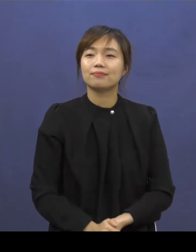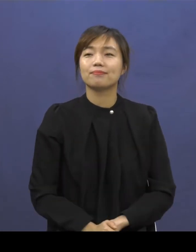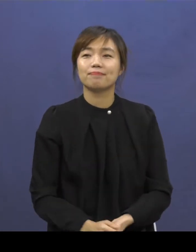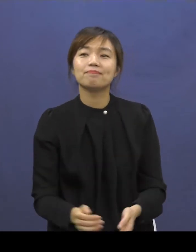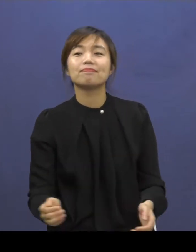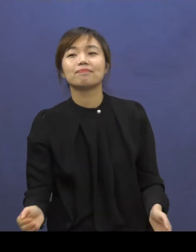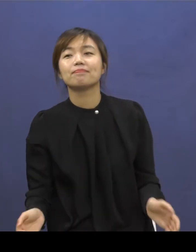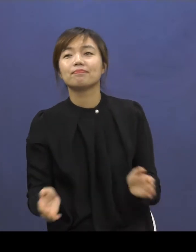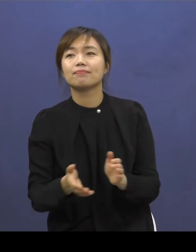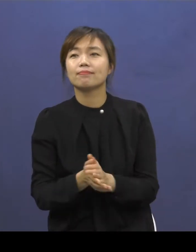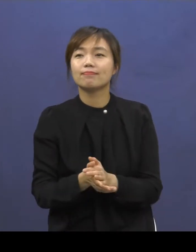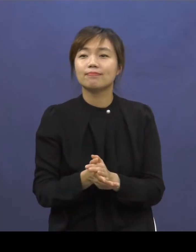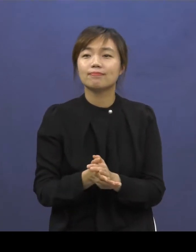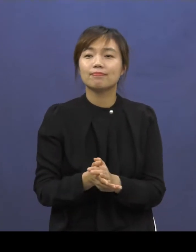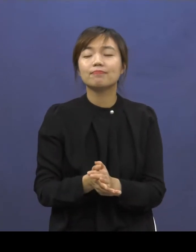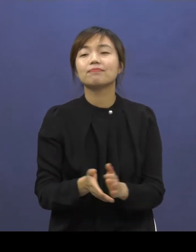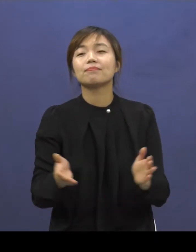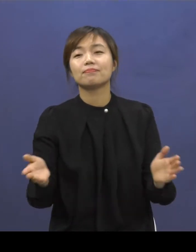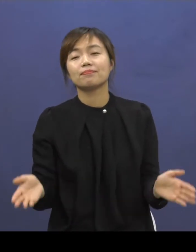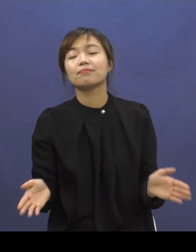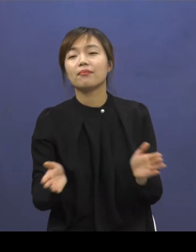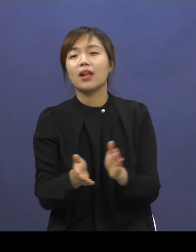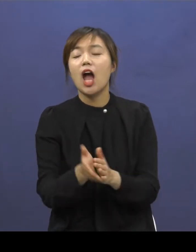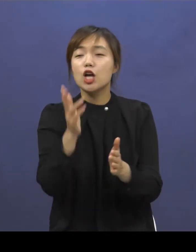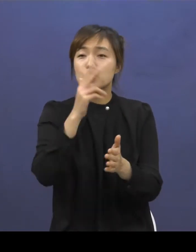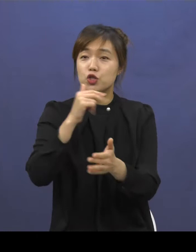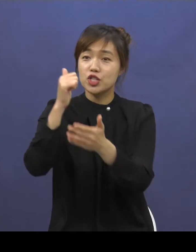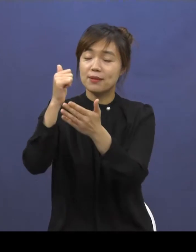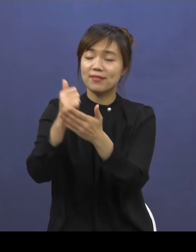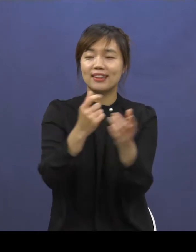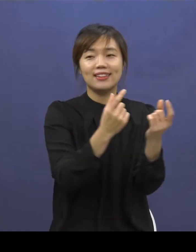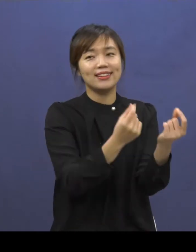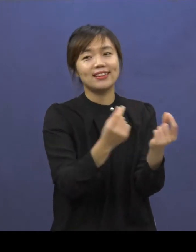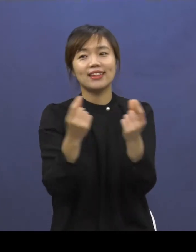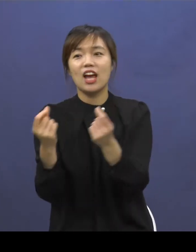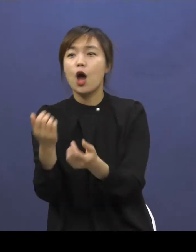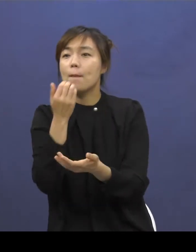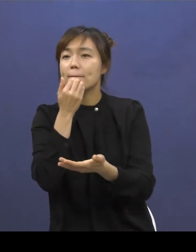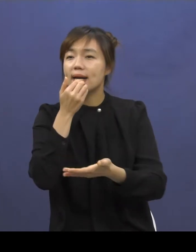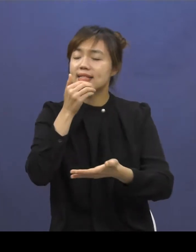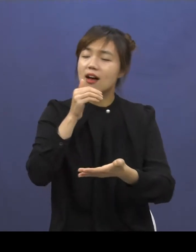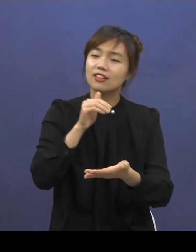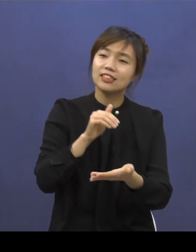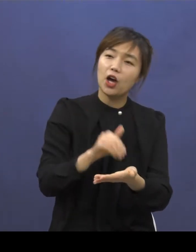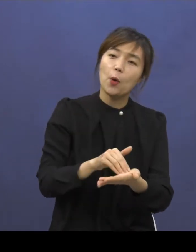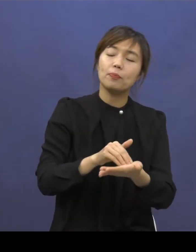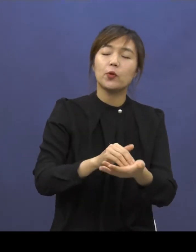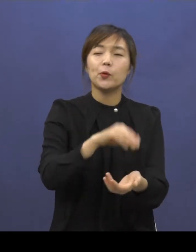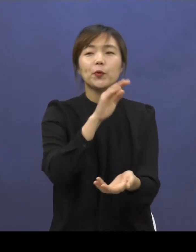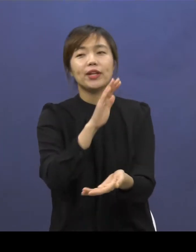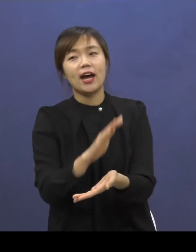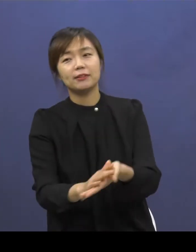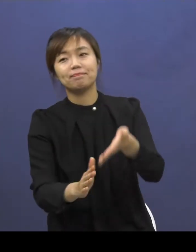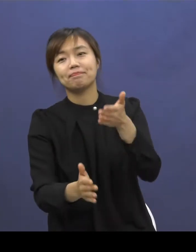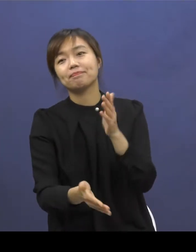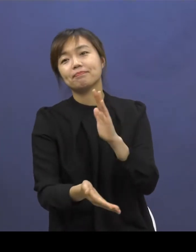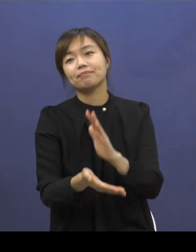한 번 더 주님 같은 반석은 없도다 주님 같은 반석은 없도다